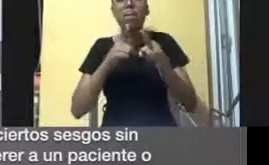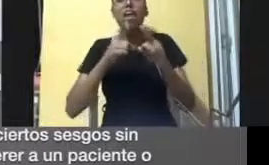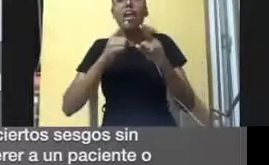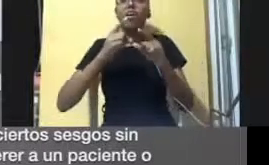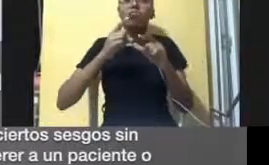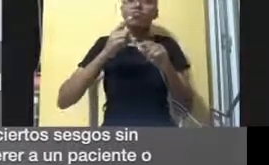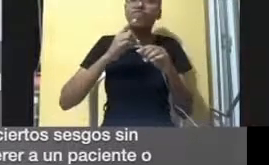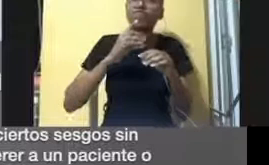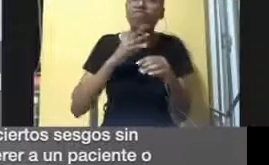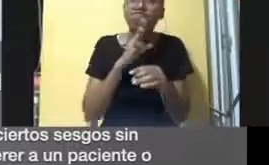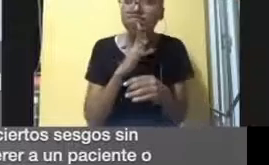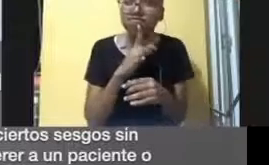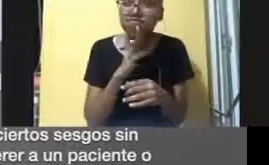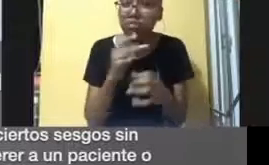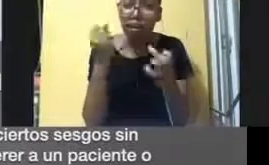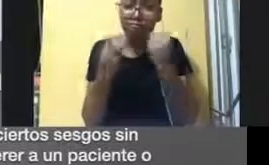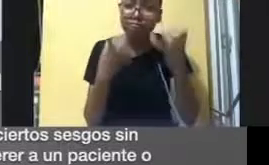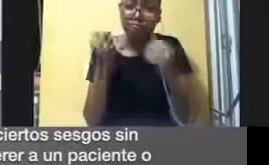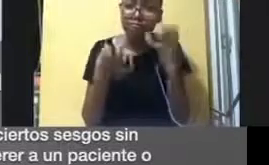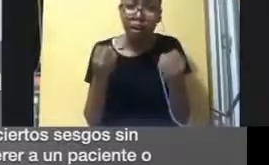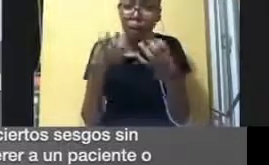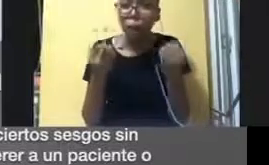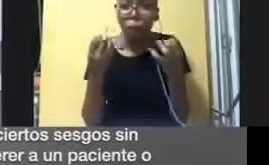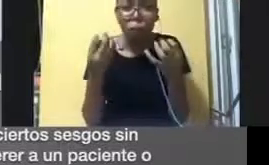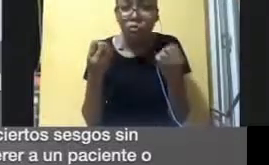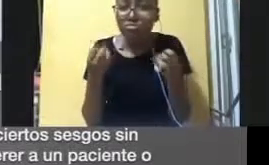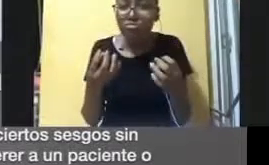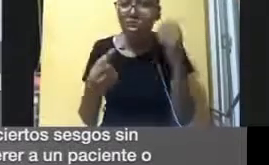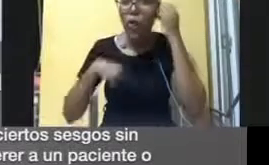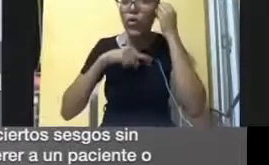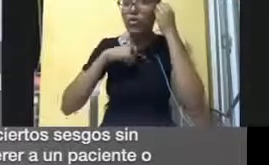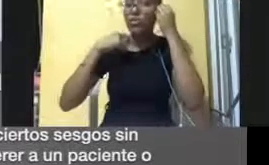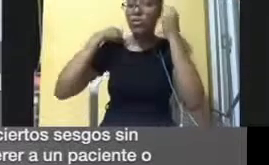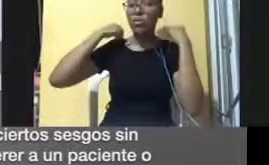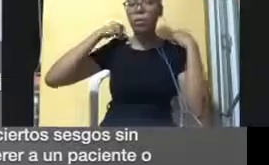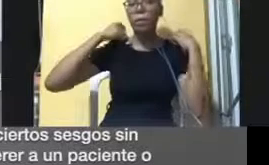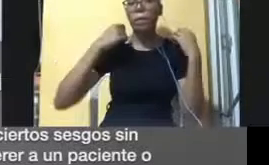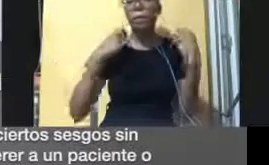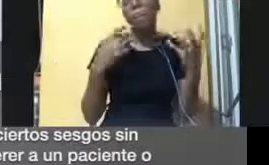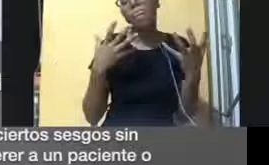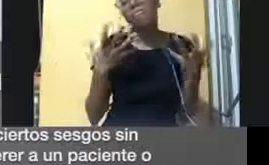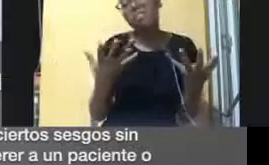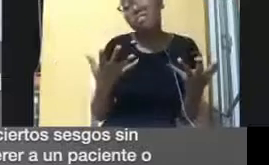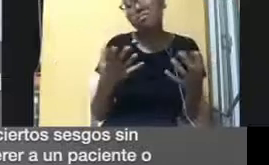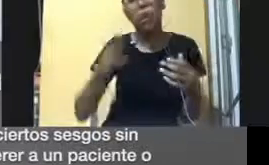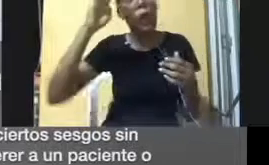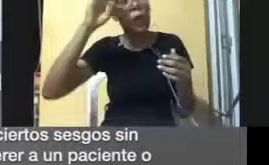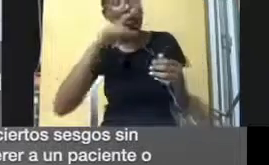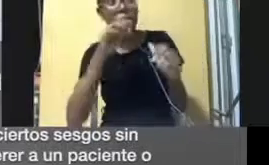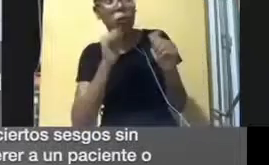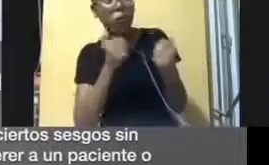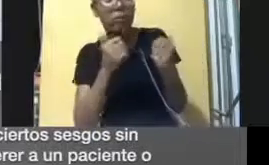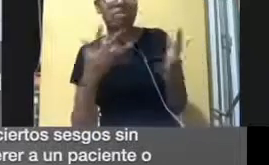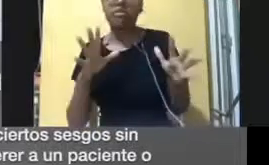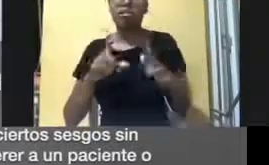cómo cortaste el cabello y eso y así. Nosotros a veces podemos ser un poco fríos. Hola, ¿cómo está? Bien, comenzamos. Eso puede ofender a